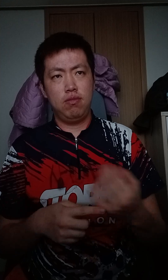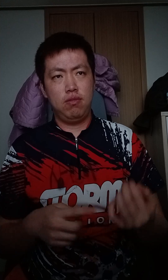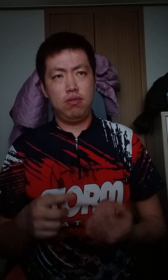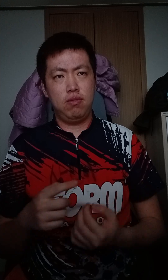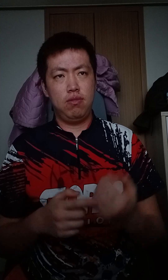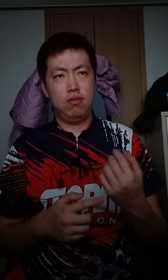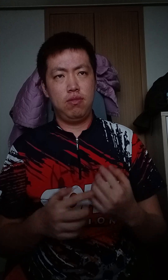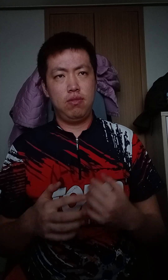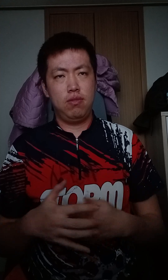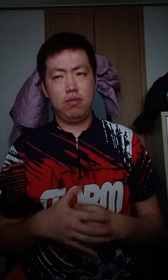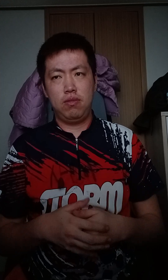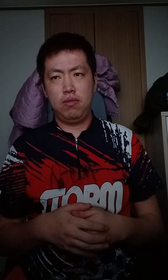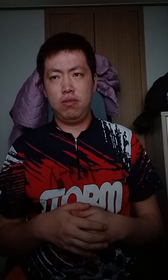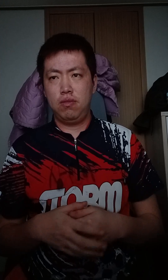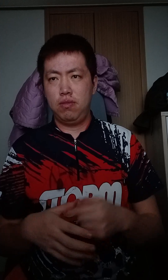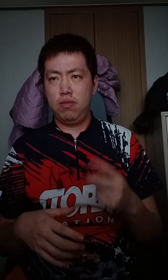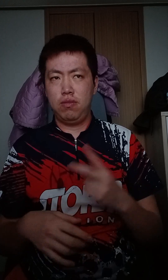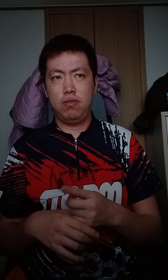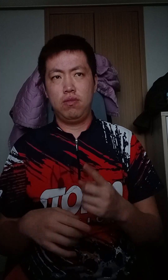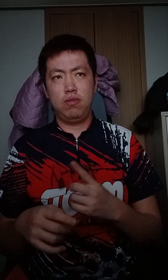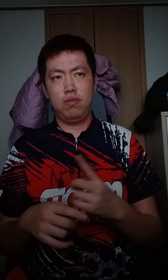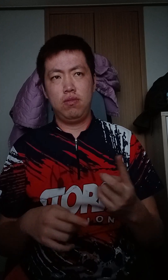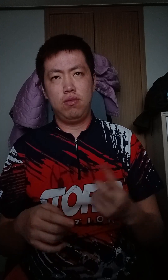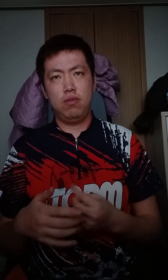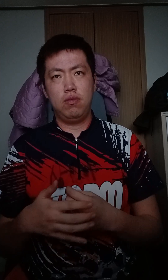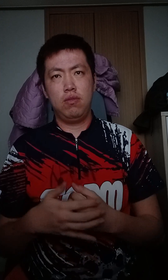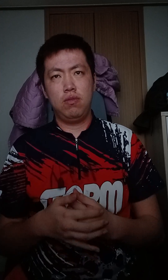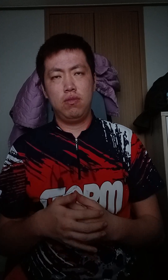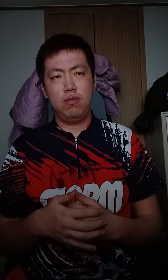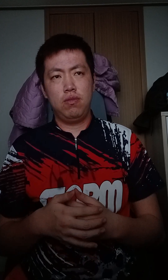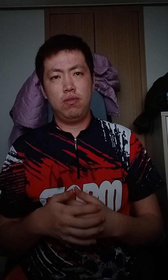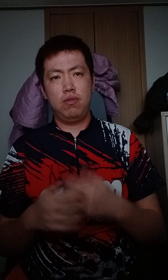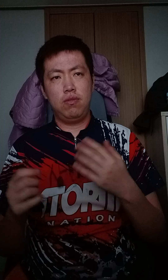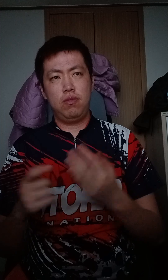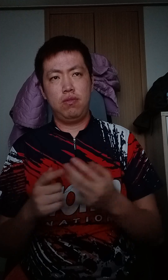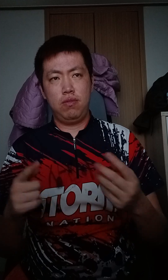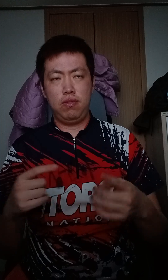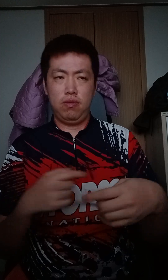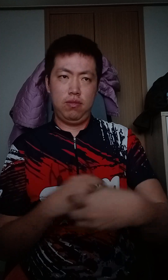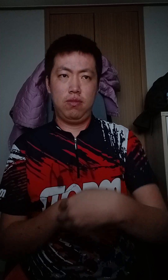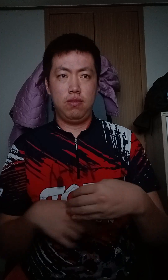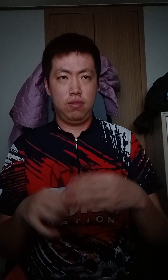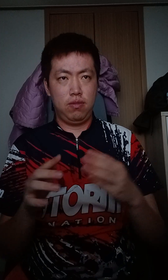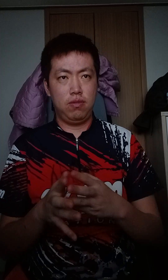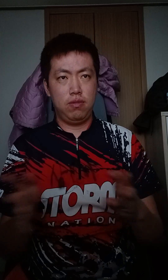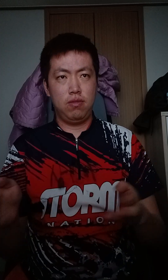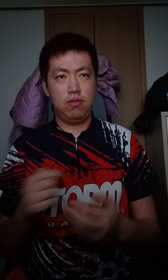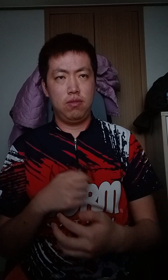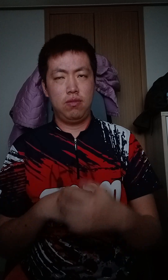같아요. 다른 데 가시면 만약 어디로? 주변에 지하철역 있으면 지하철역으로 가야 될 것